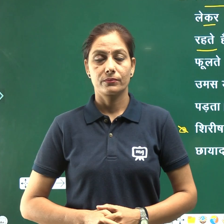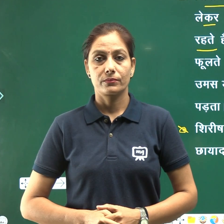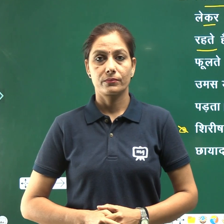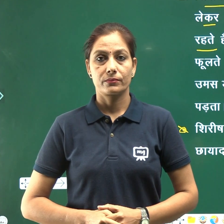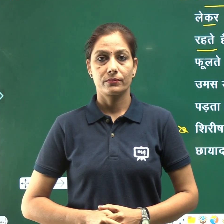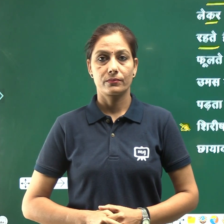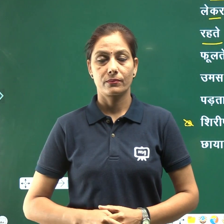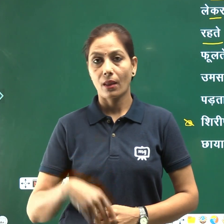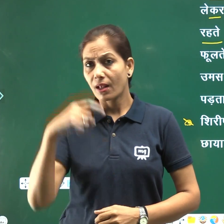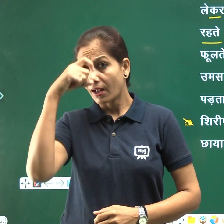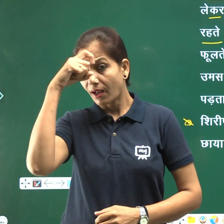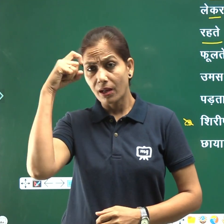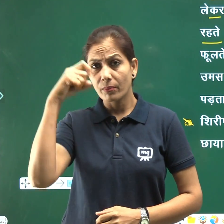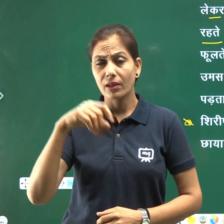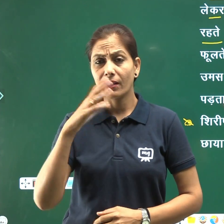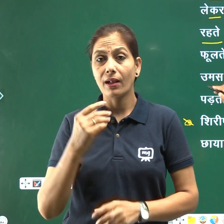उमस या लू का